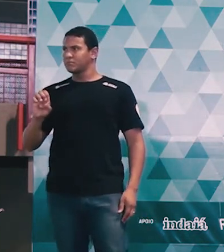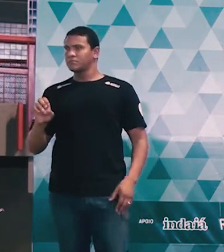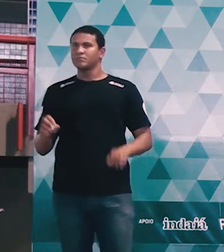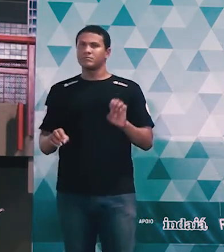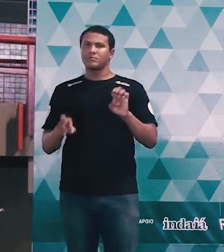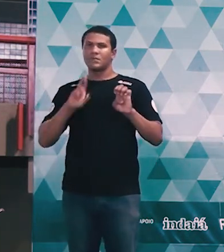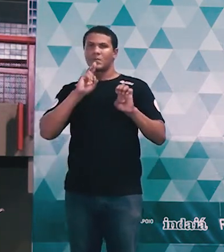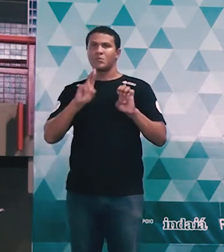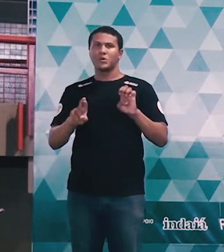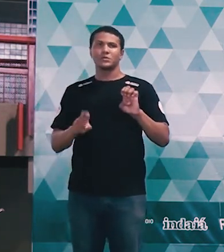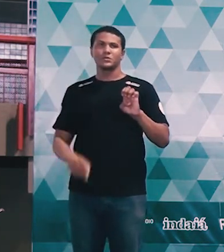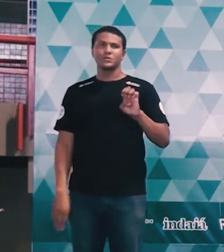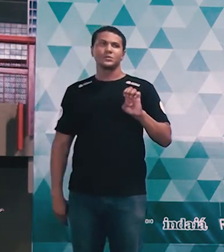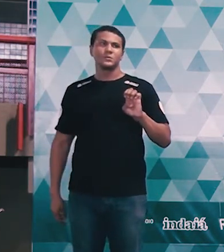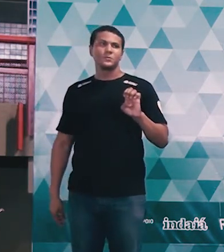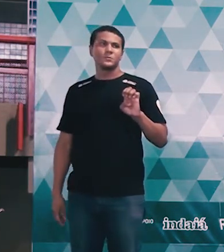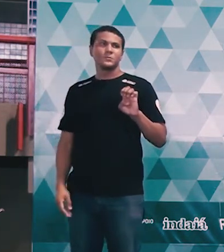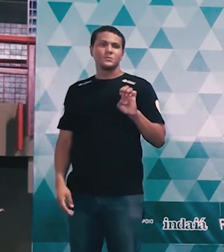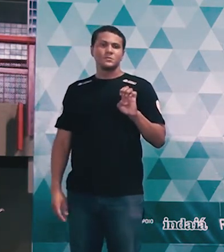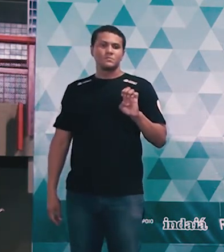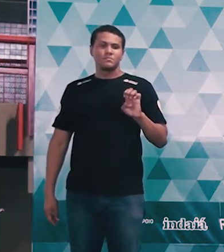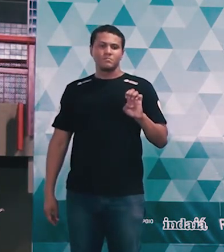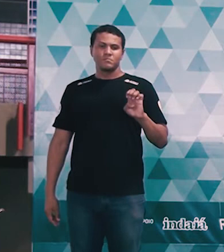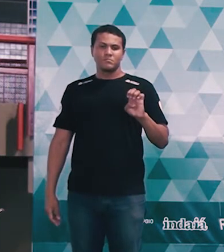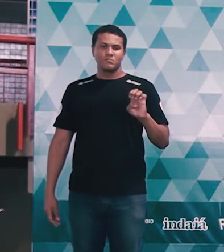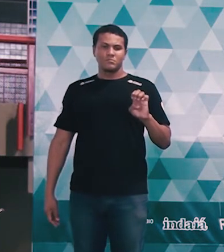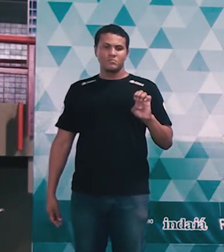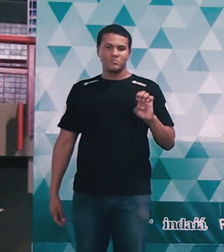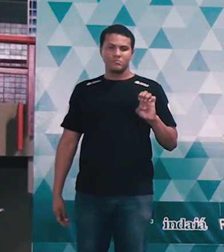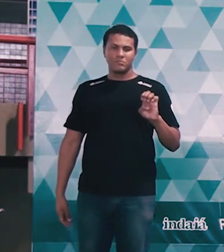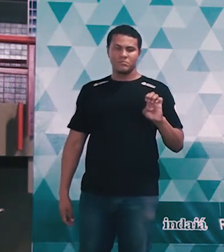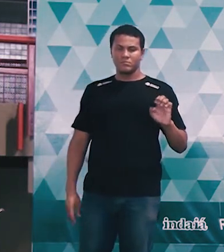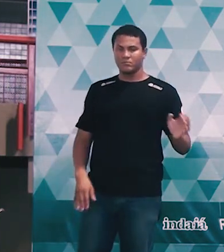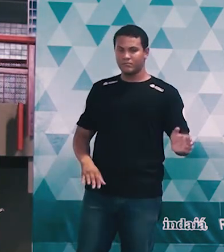R$35.000. Ok? Vamos para a próxima.